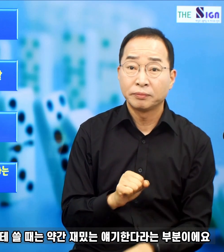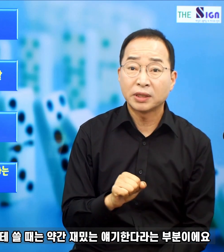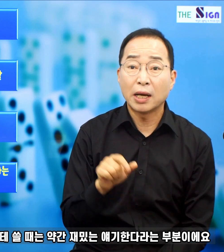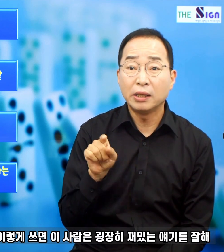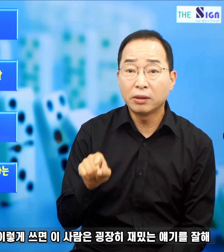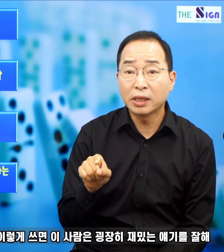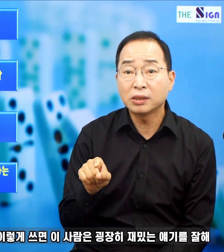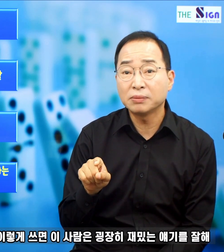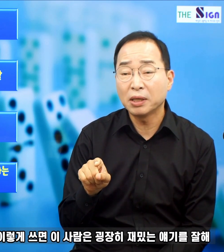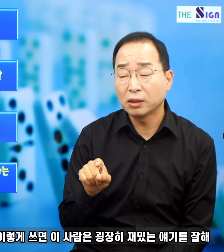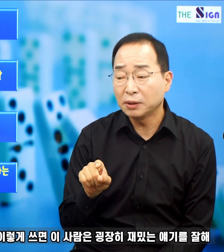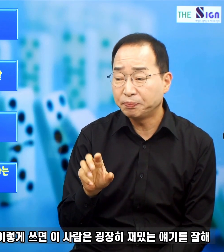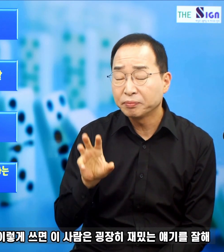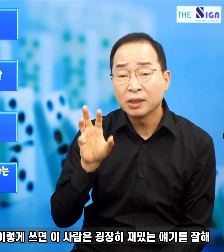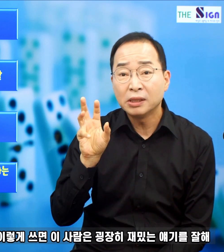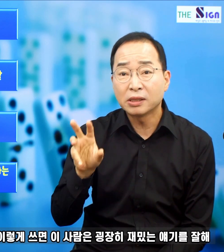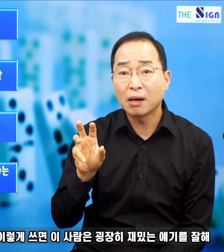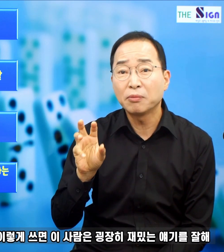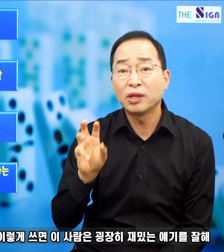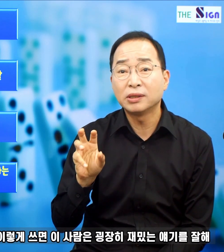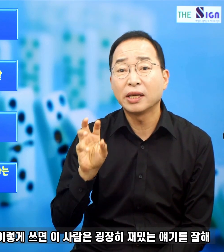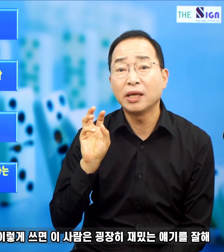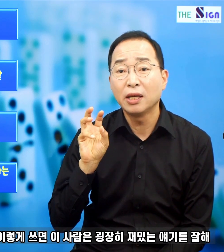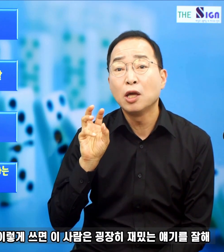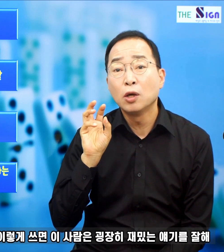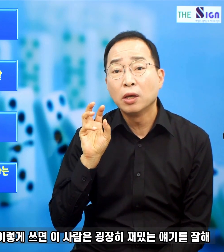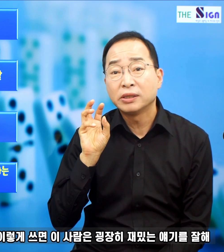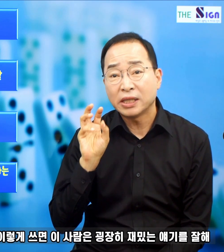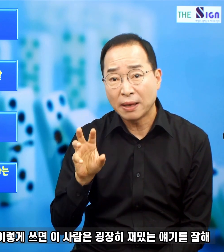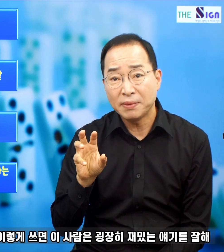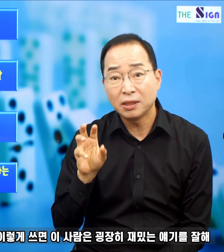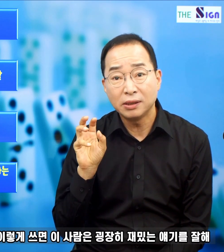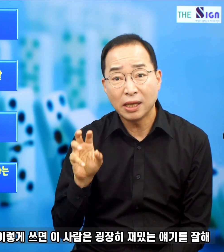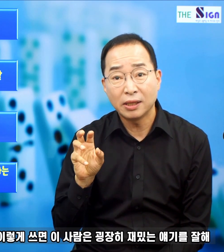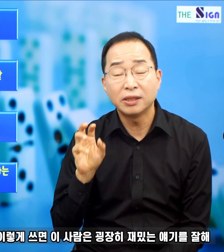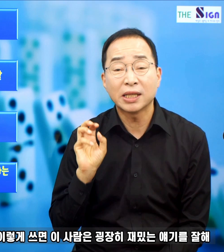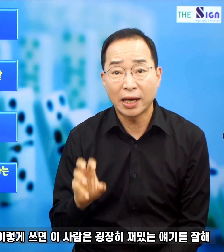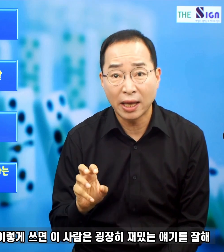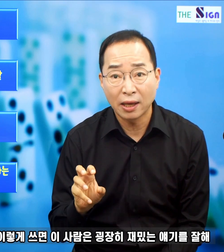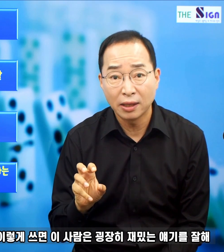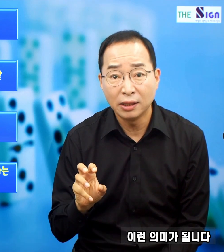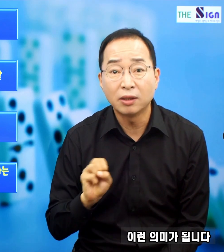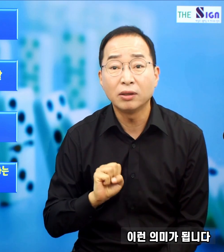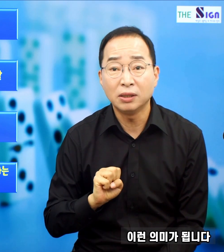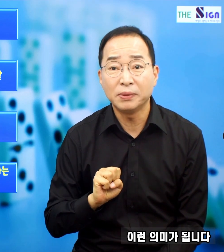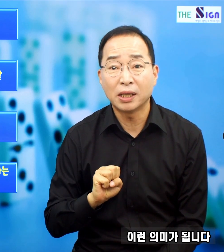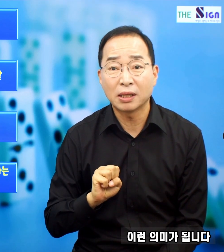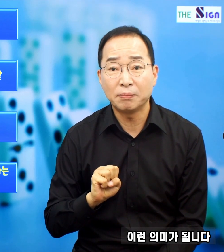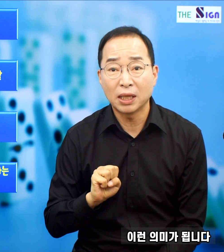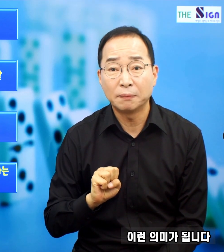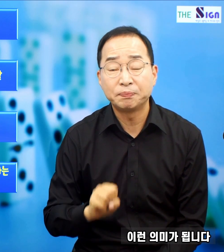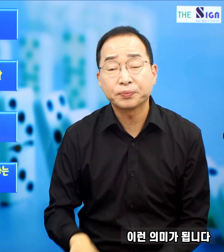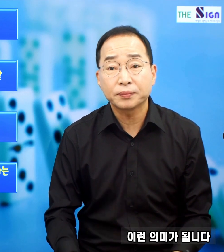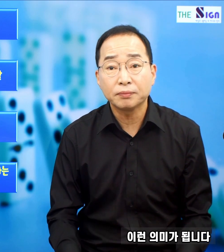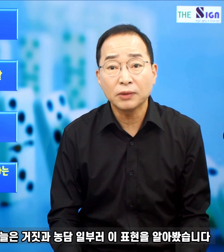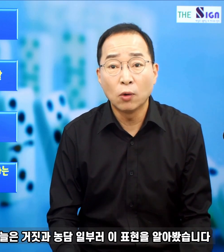자, 이렇게 쓰면은 이 사람은 굉장히 재밌는 얘기를 잘해, 이런 의미가 됩니다.